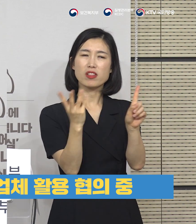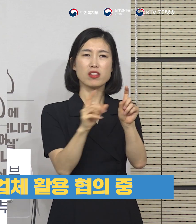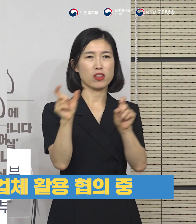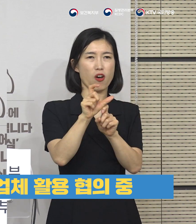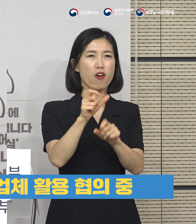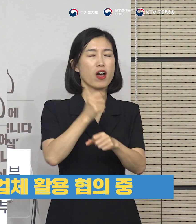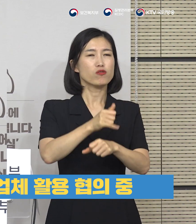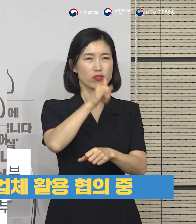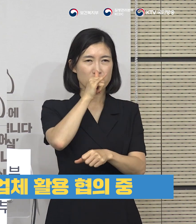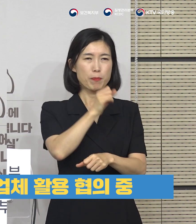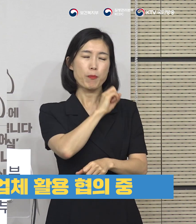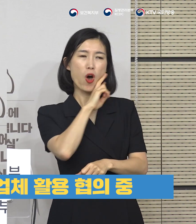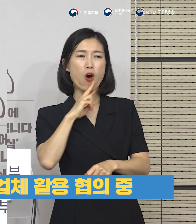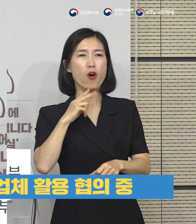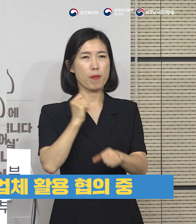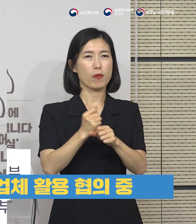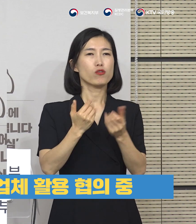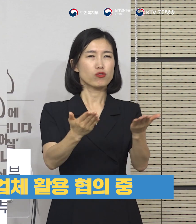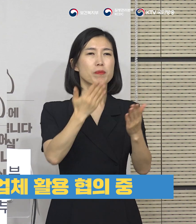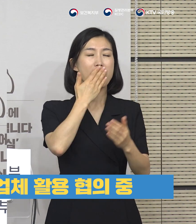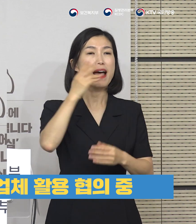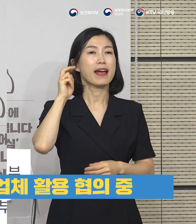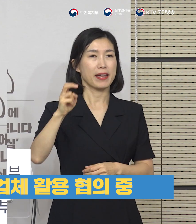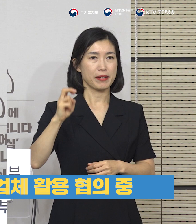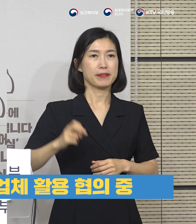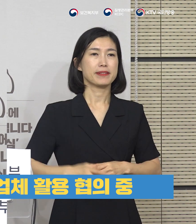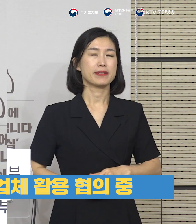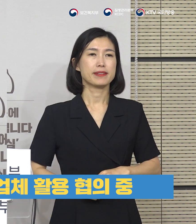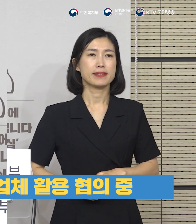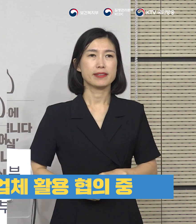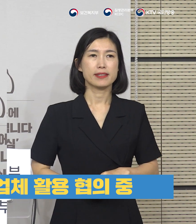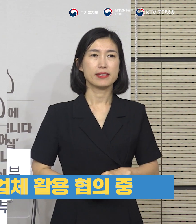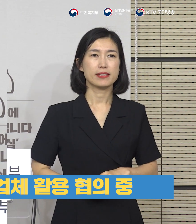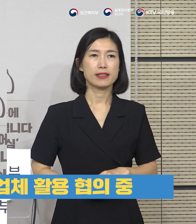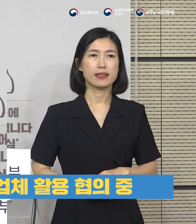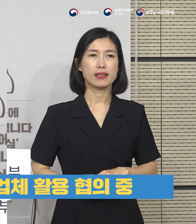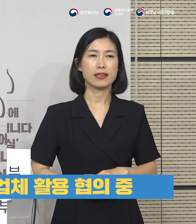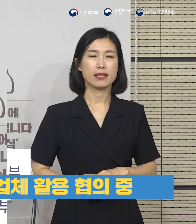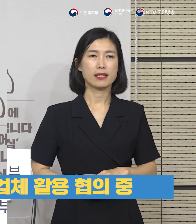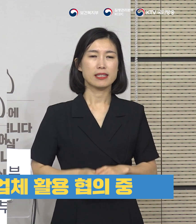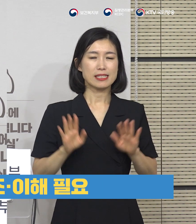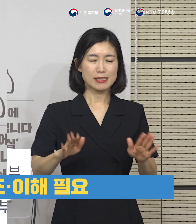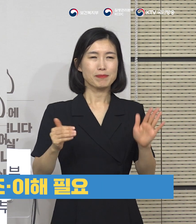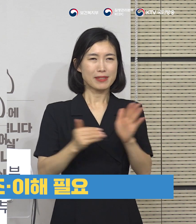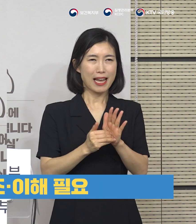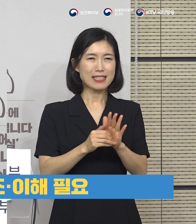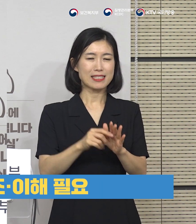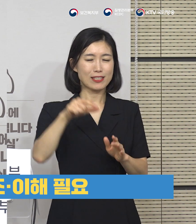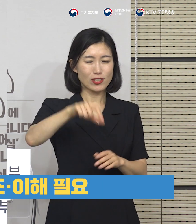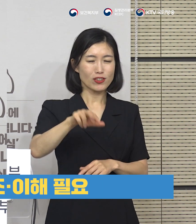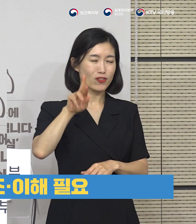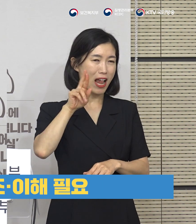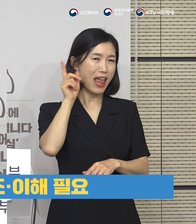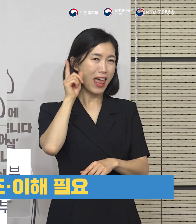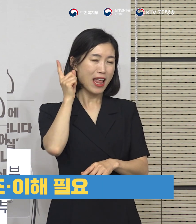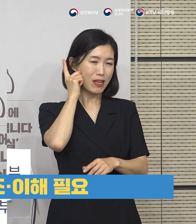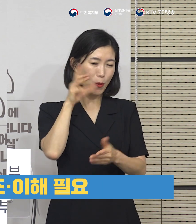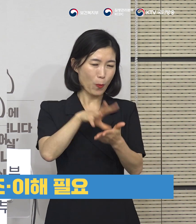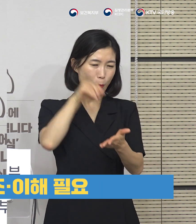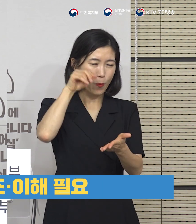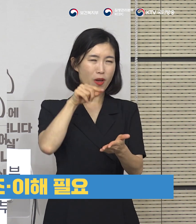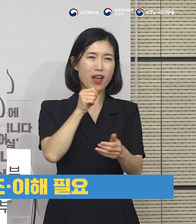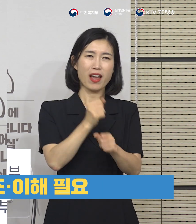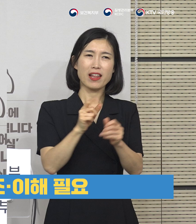폭넓게 그리고 용이하게 이러한 불편들을 해소할 수 있으리라고 봅니다. 다소 정착되는